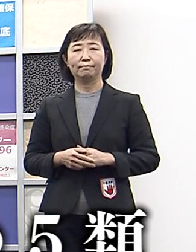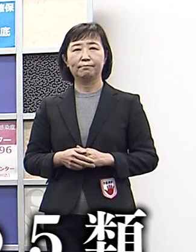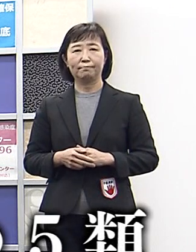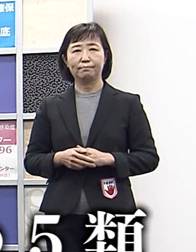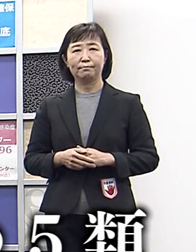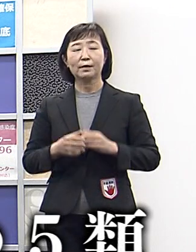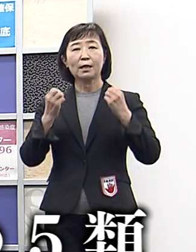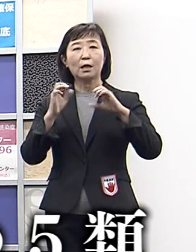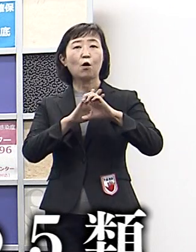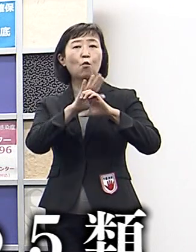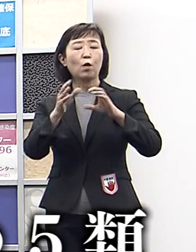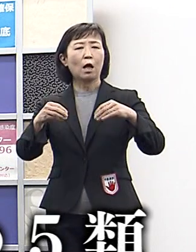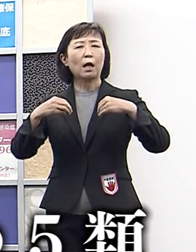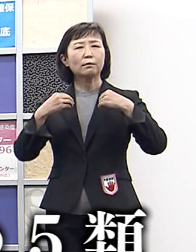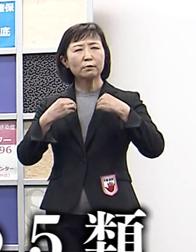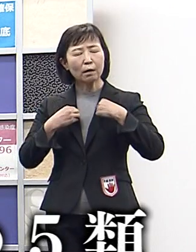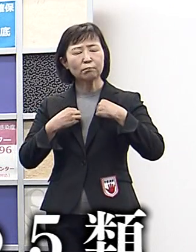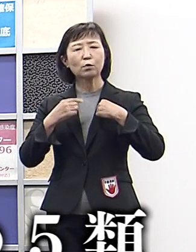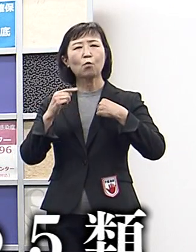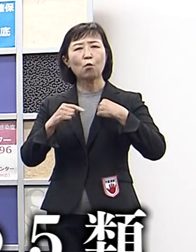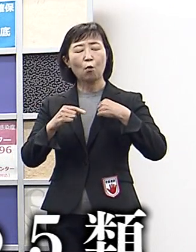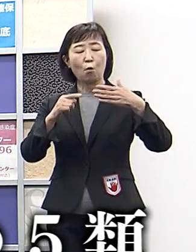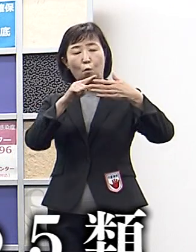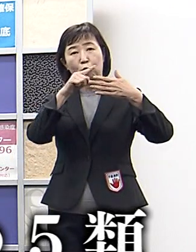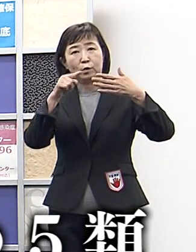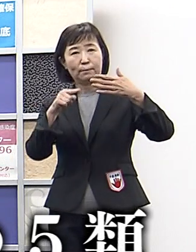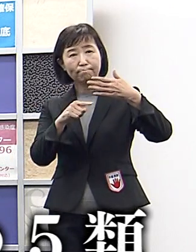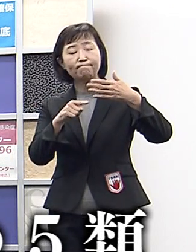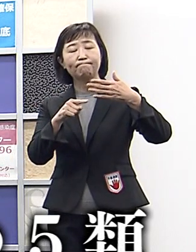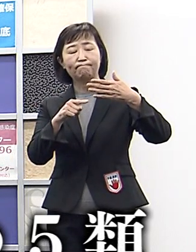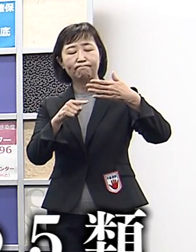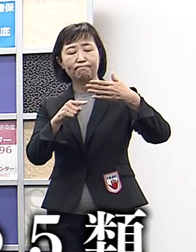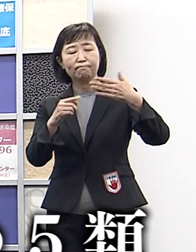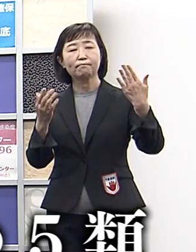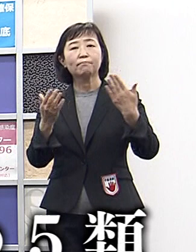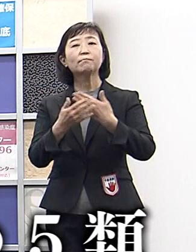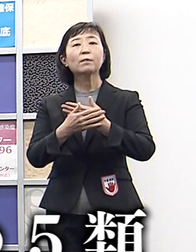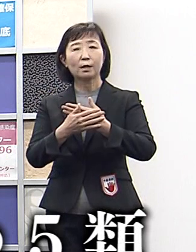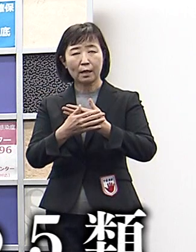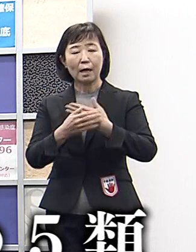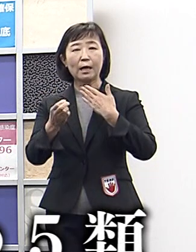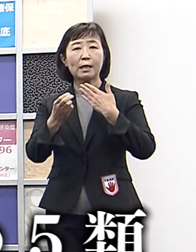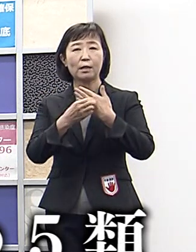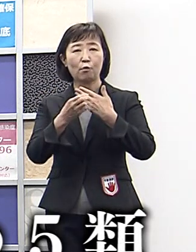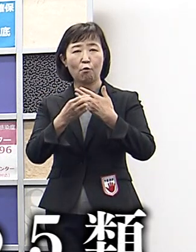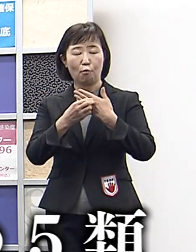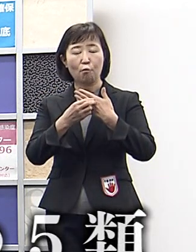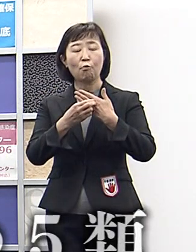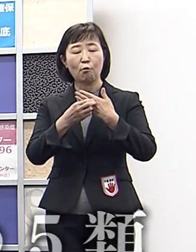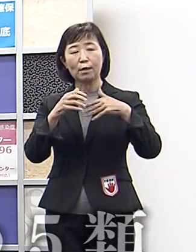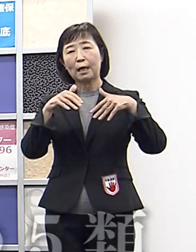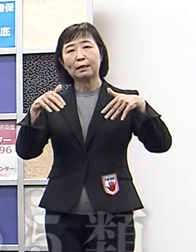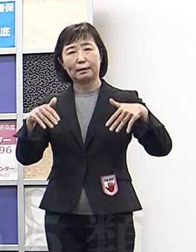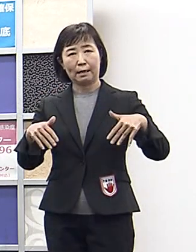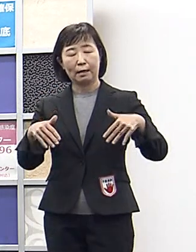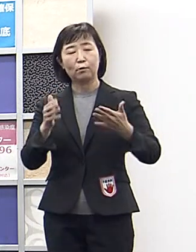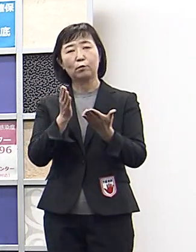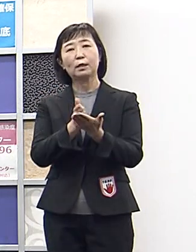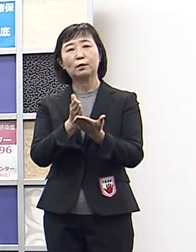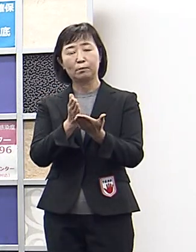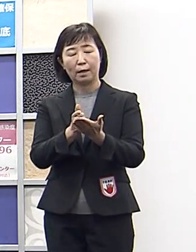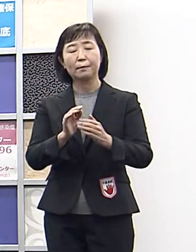まず新型コロナウイルス感染症の5類感染症への移行に伴う医療提供体制について申し上げます